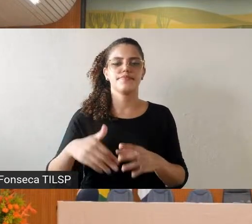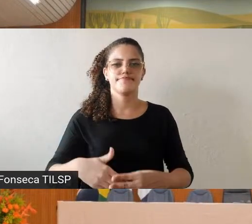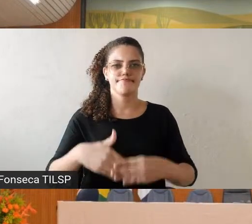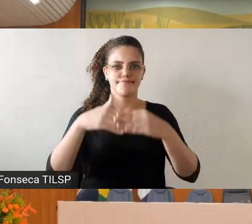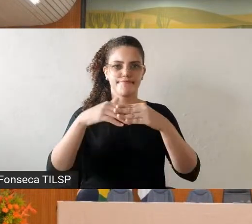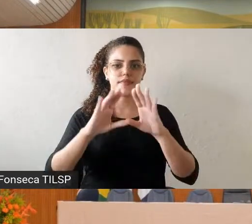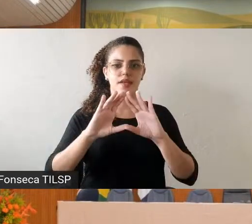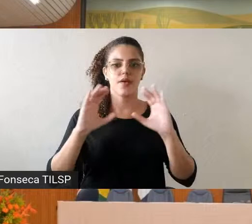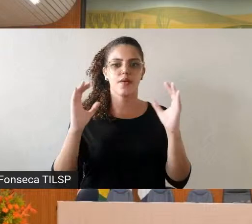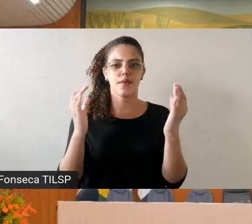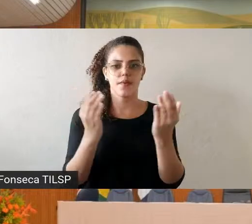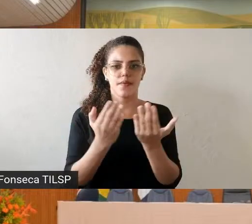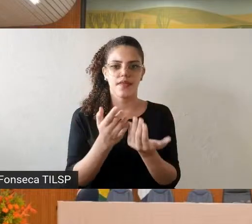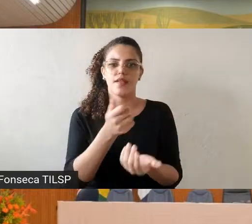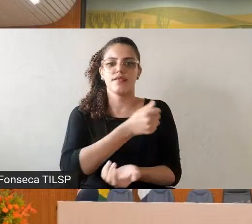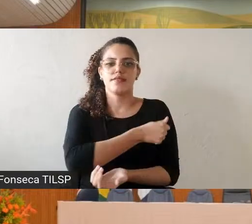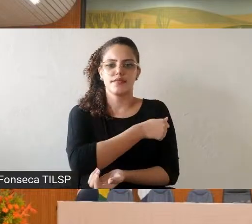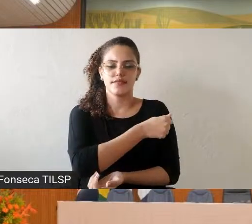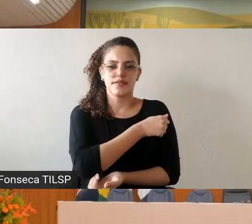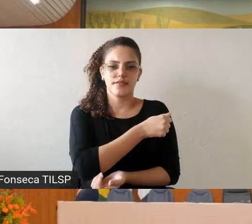nossa UFRPA.